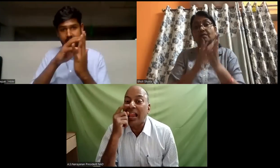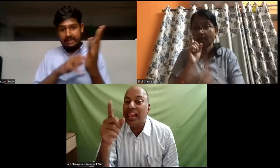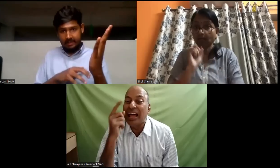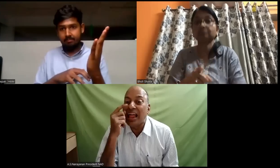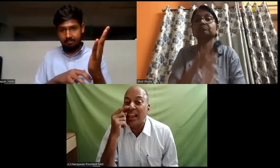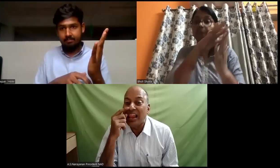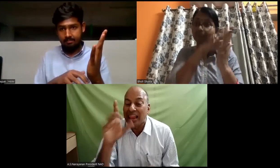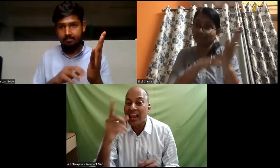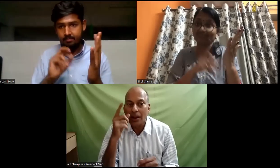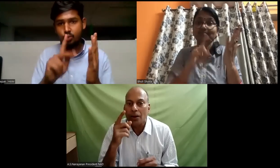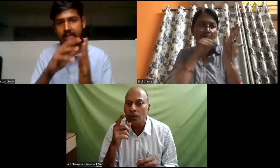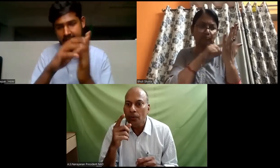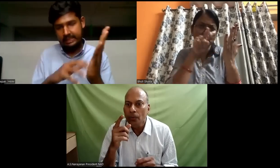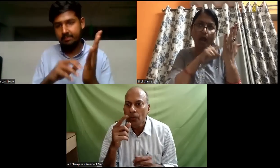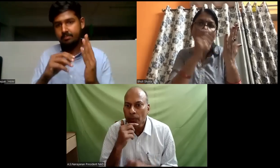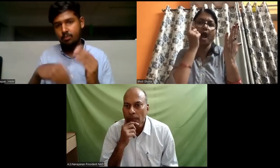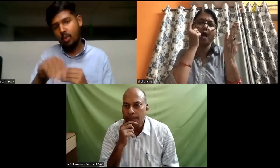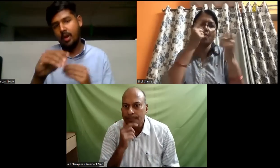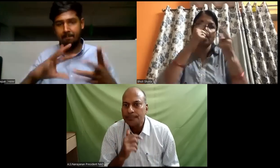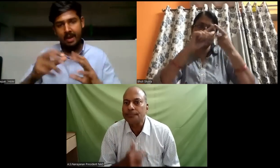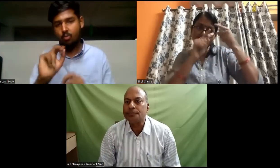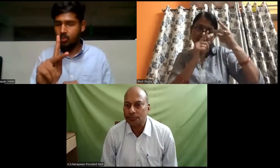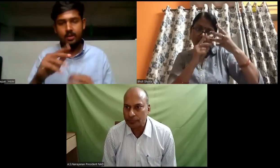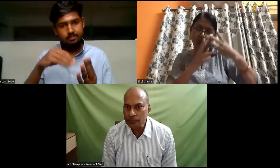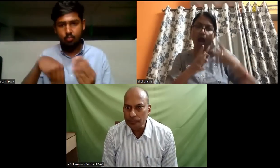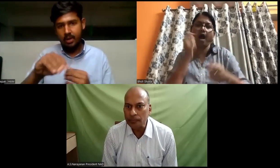जाते हम छोटे हैं में कोई ऐसी मछली पकड़ लेगा वो पानी